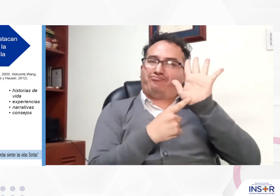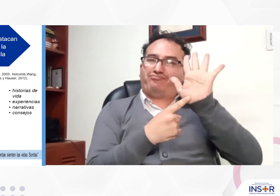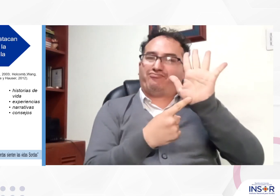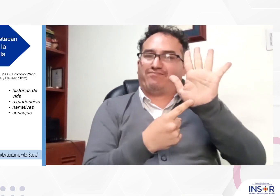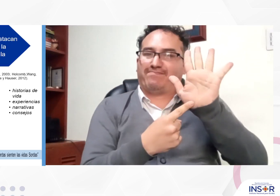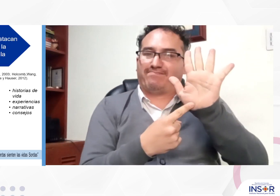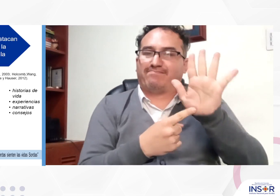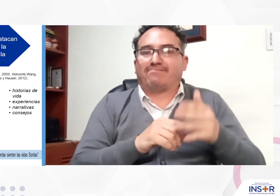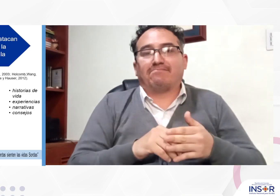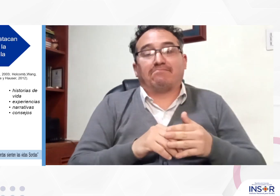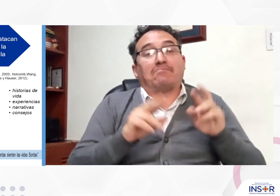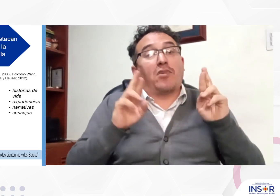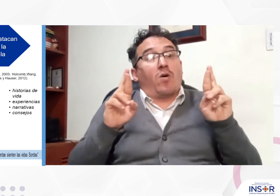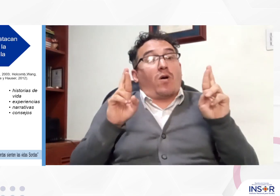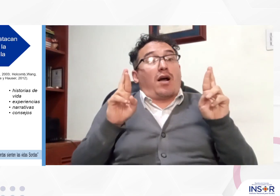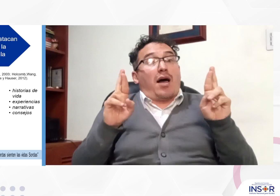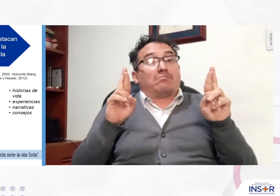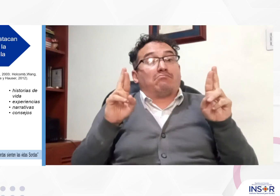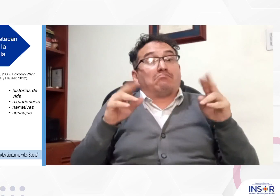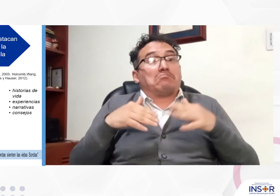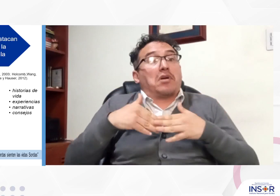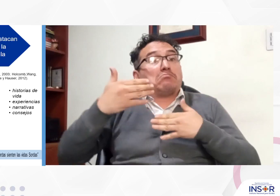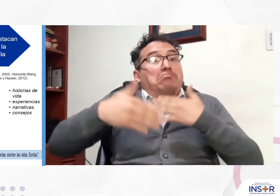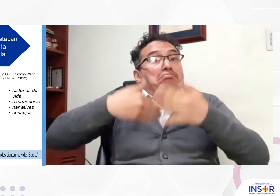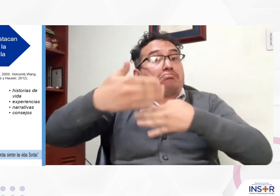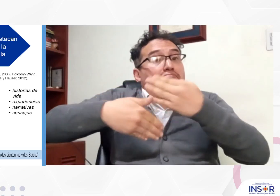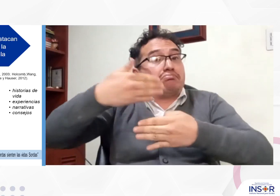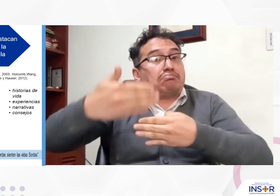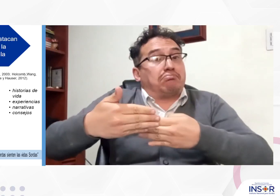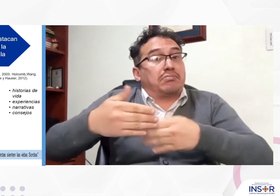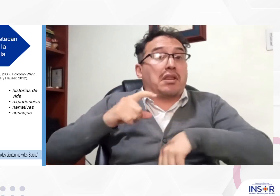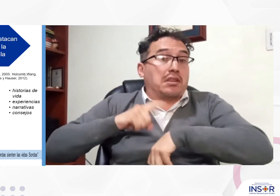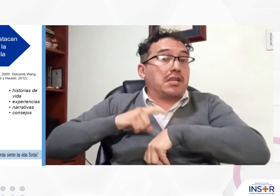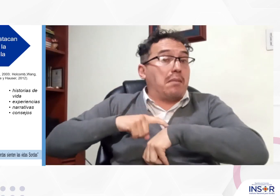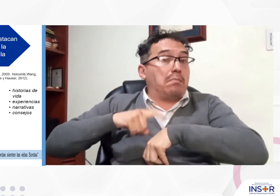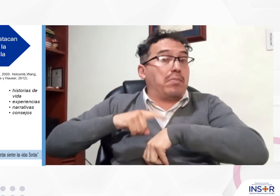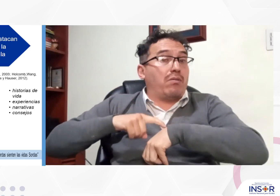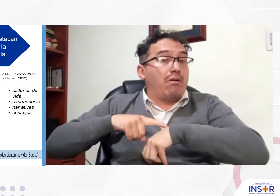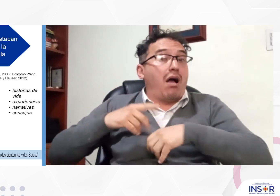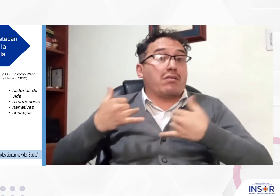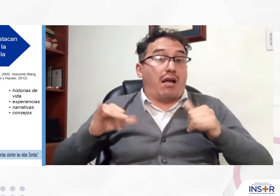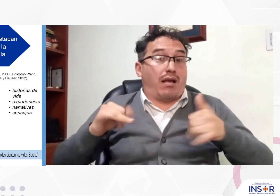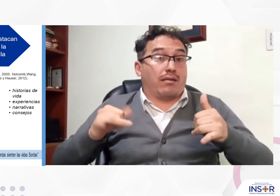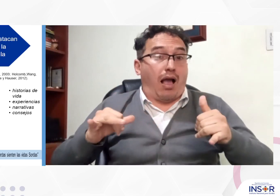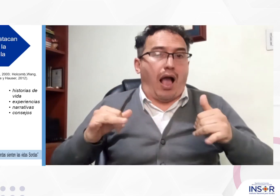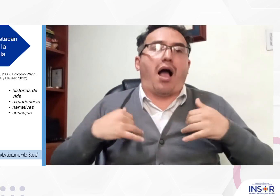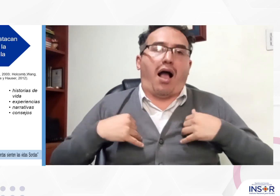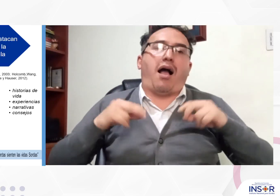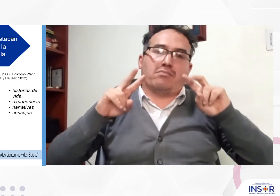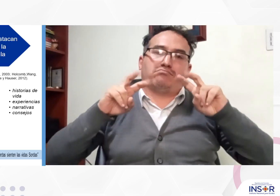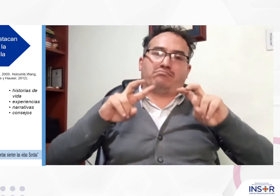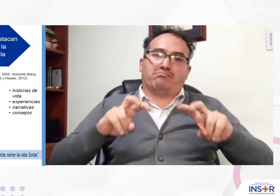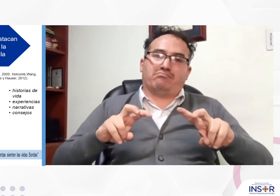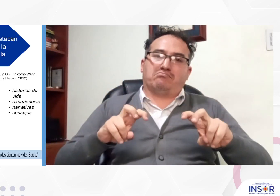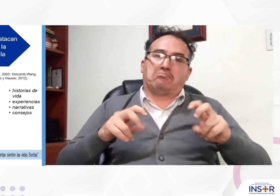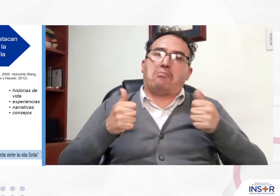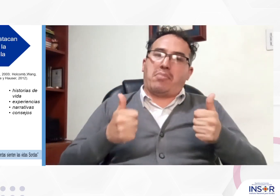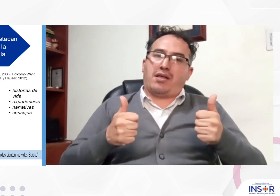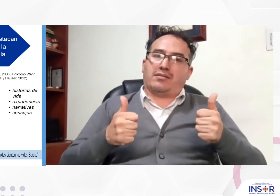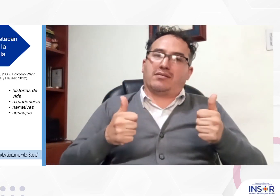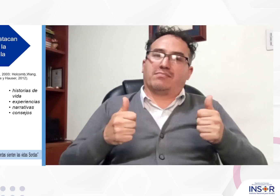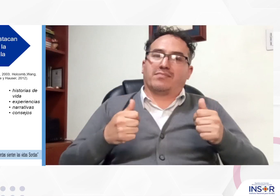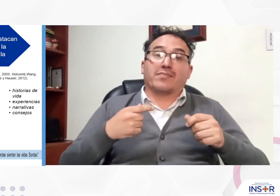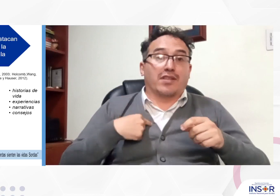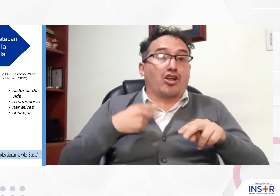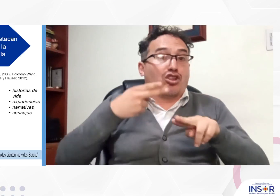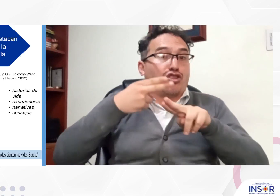esta figura pues nos representa esa sordidad en conjunto, esperando que pues más adelante con el tiempo podamos